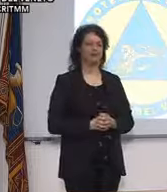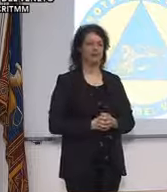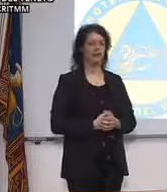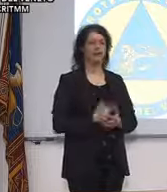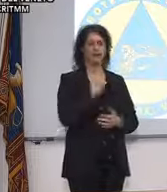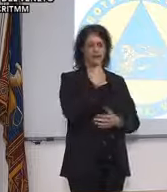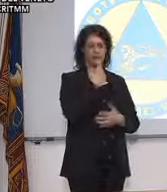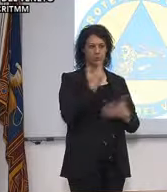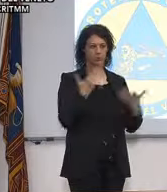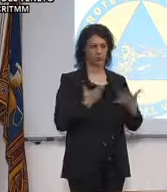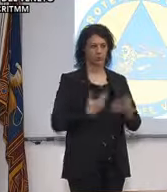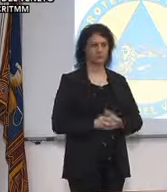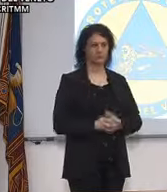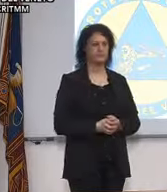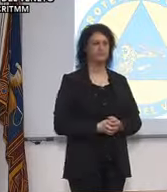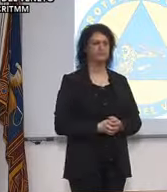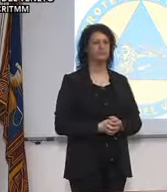uscite